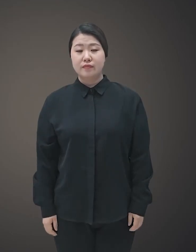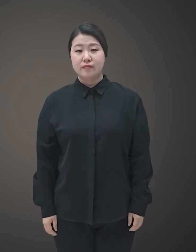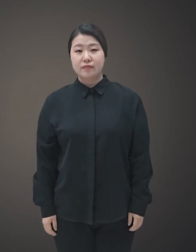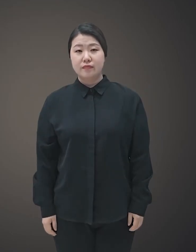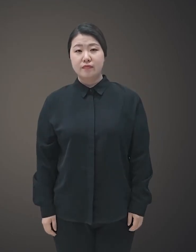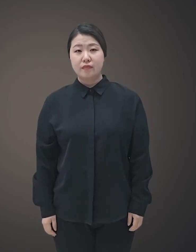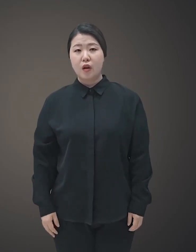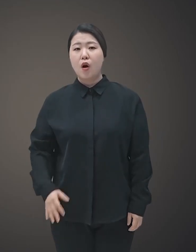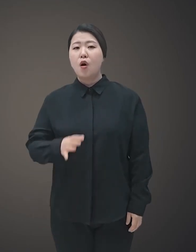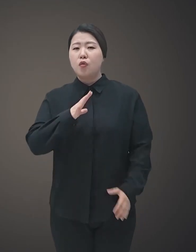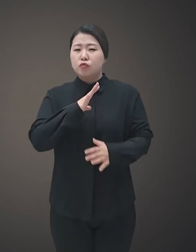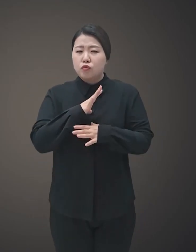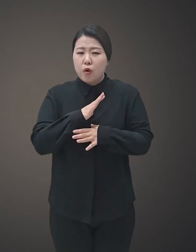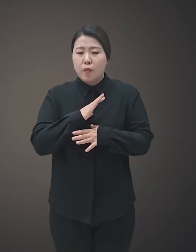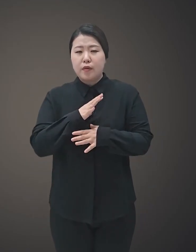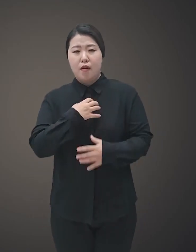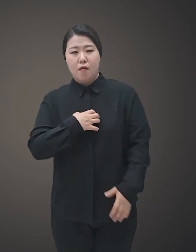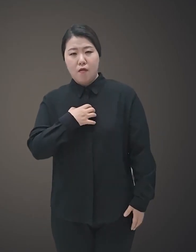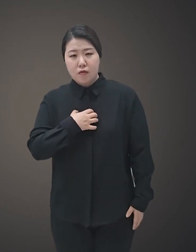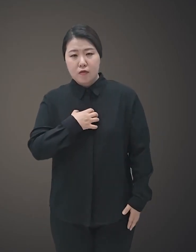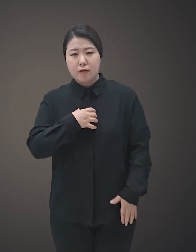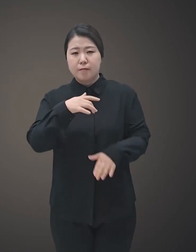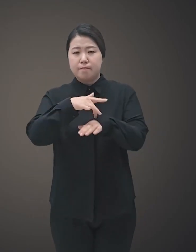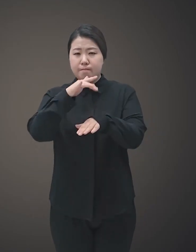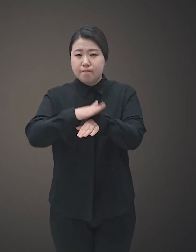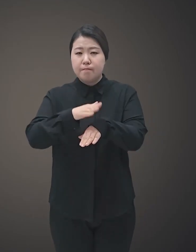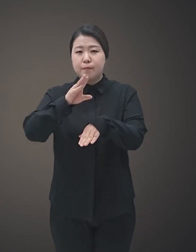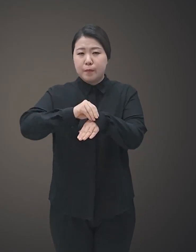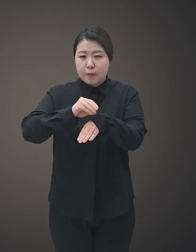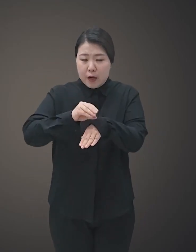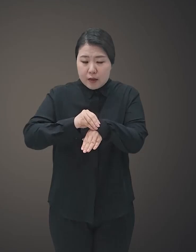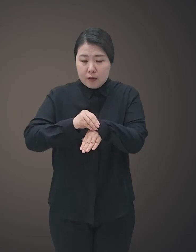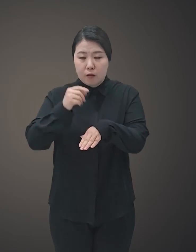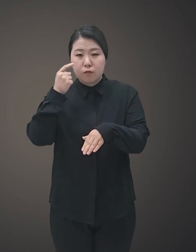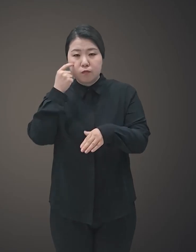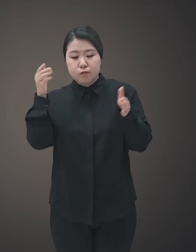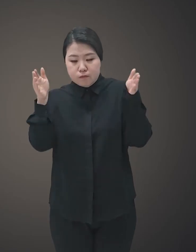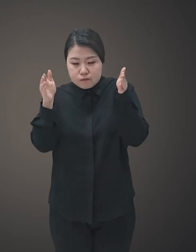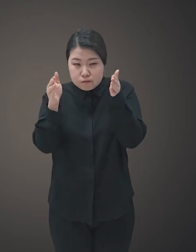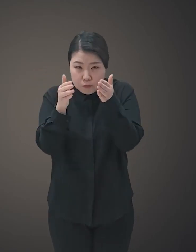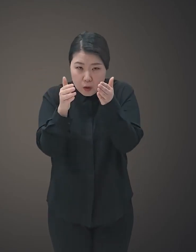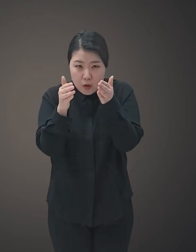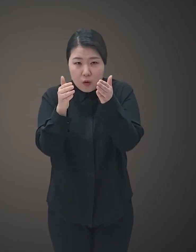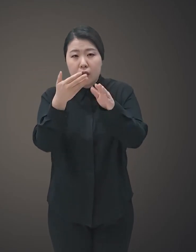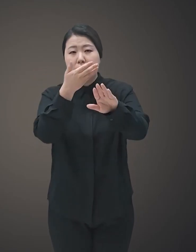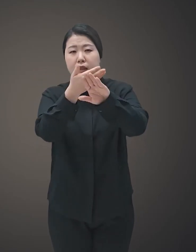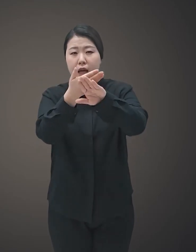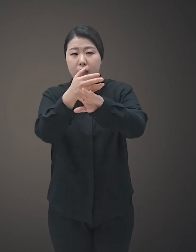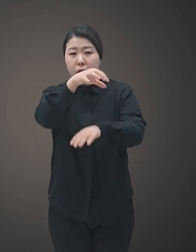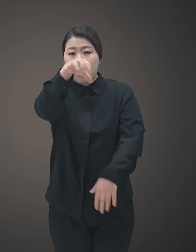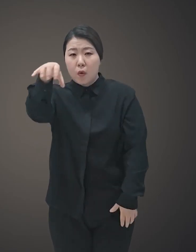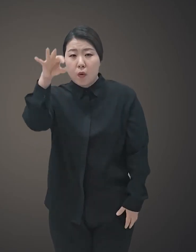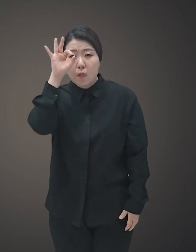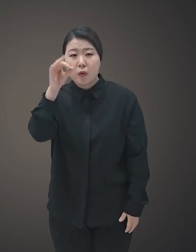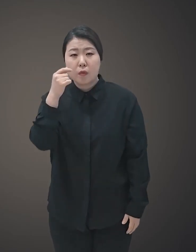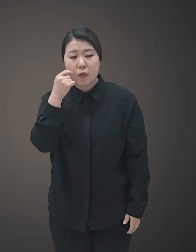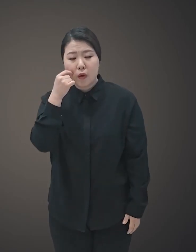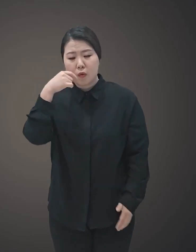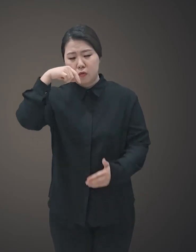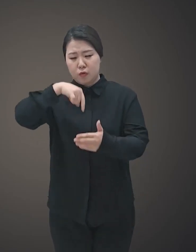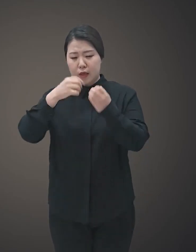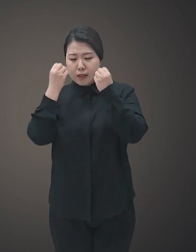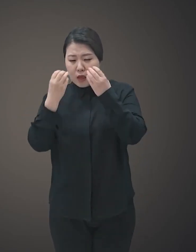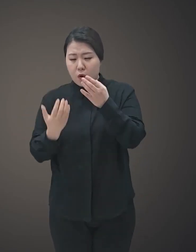고통입니다. 두려움이나 불안은 중독성이 있습니다. 우리의 관심과 주의를 다 빼앗고 새로운 불안을